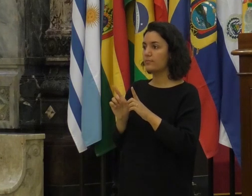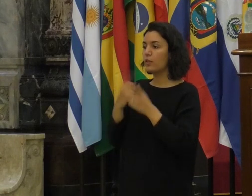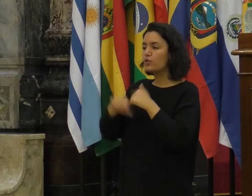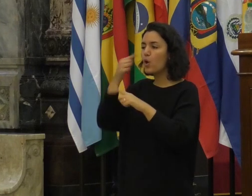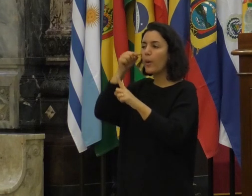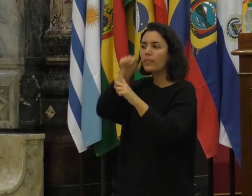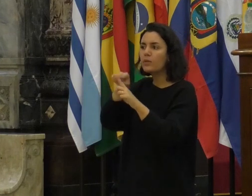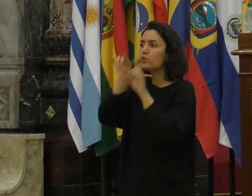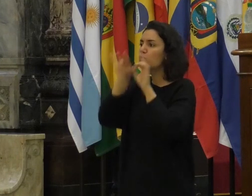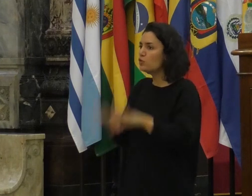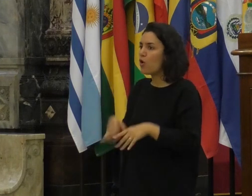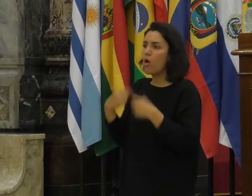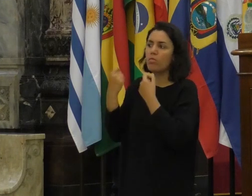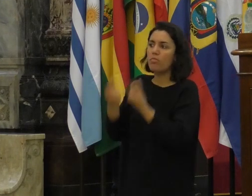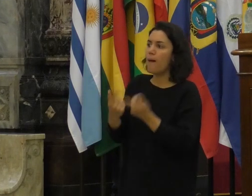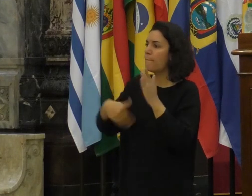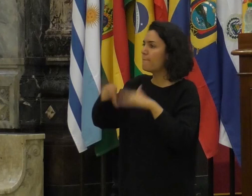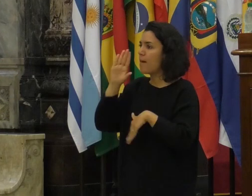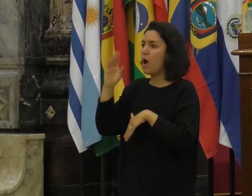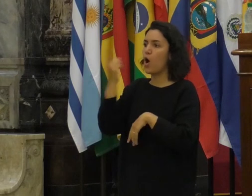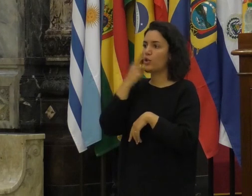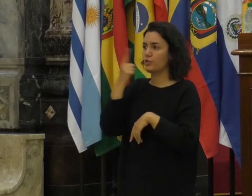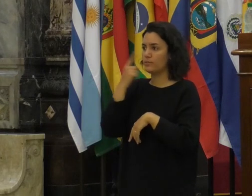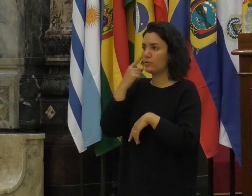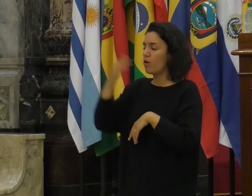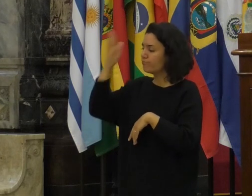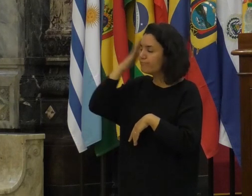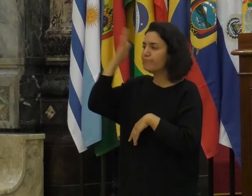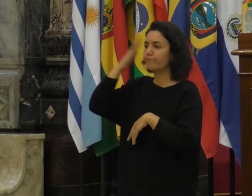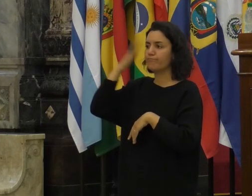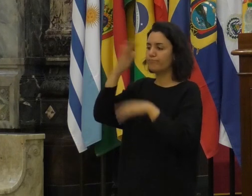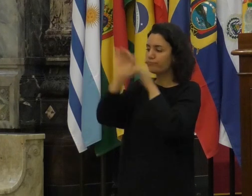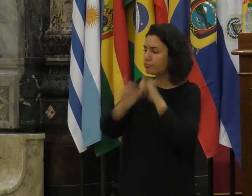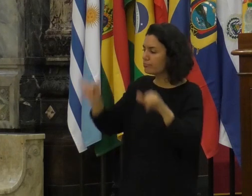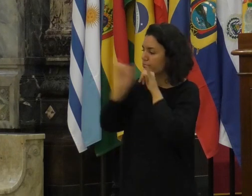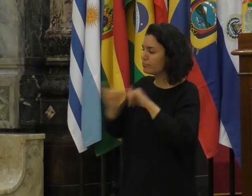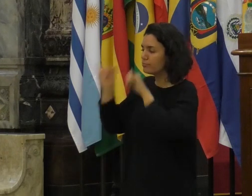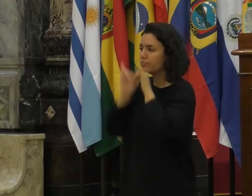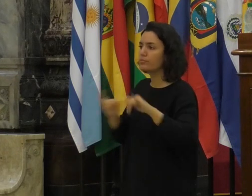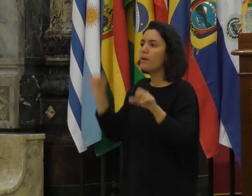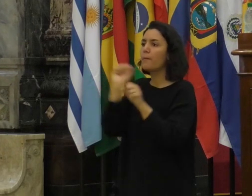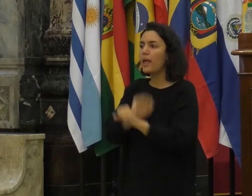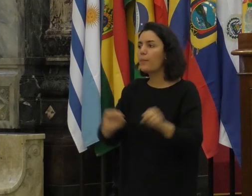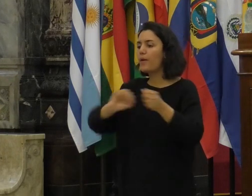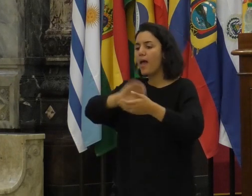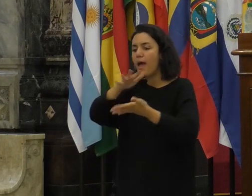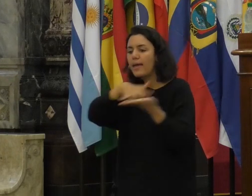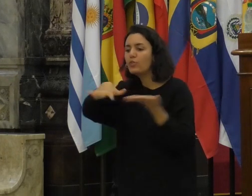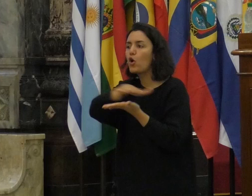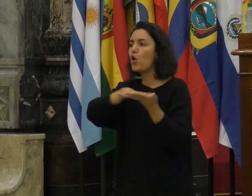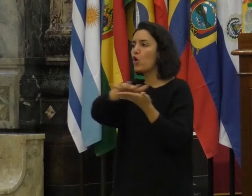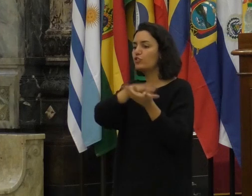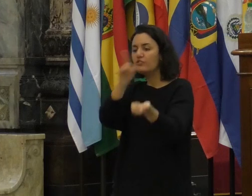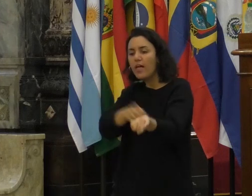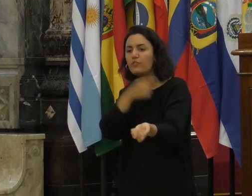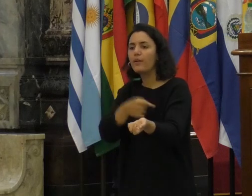que aportar conocimiento y divulgarlo para su posible uso en medios tradicionales como